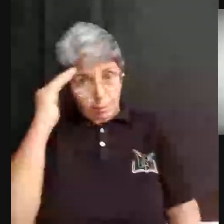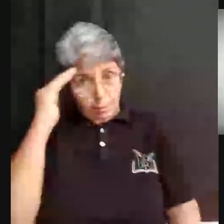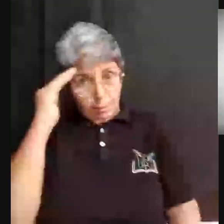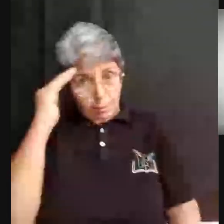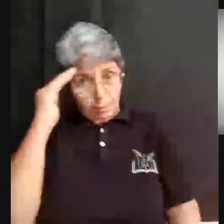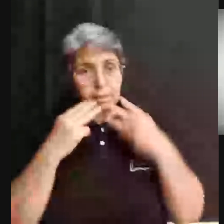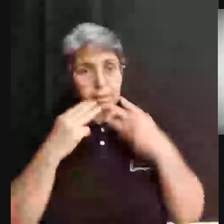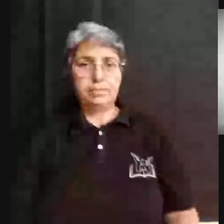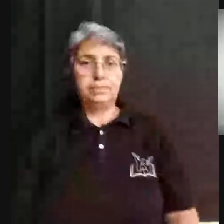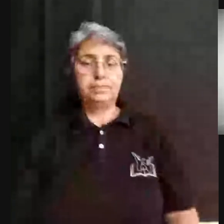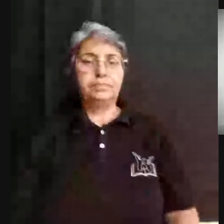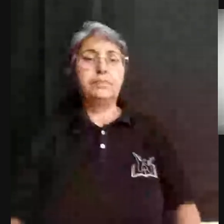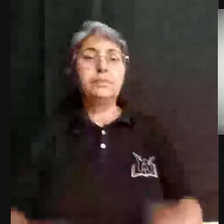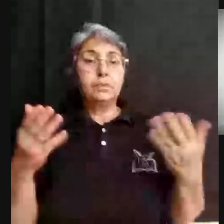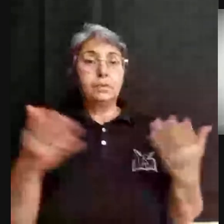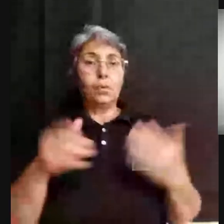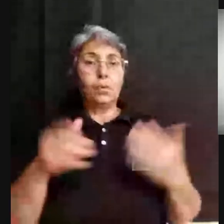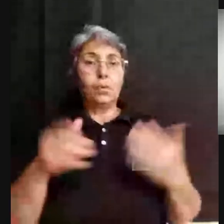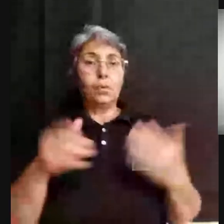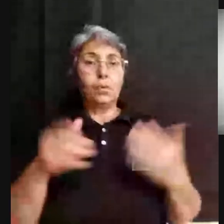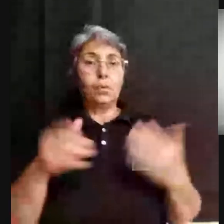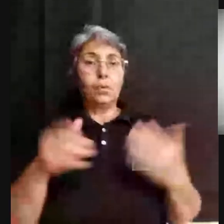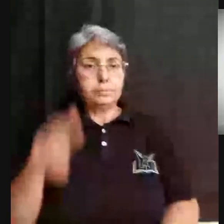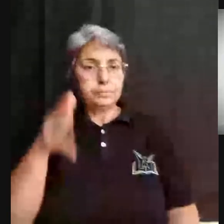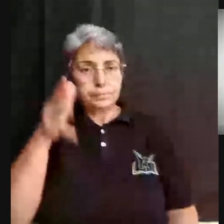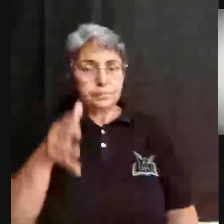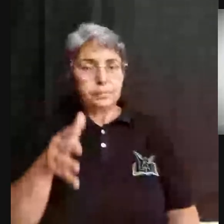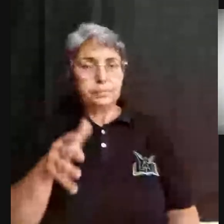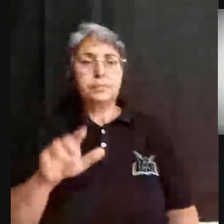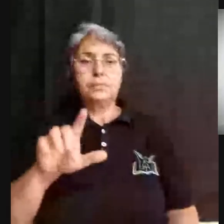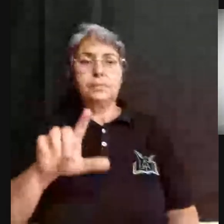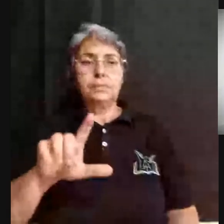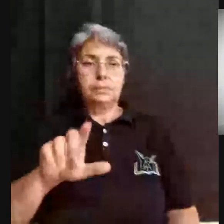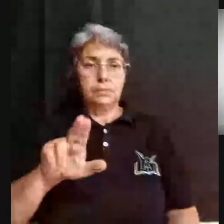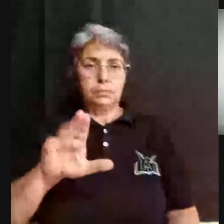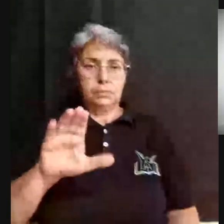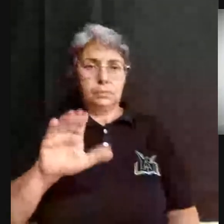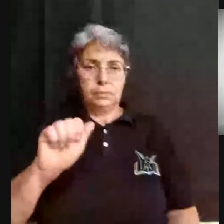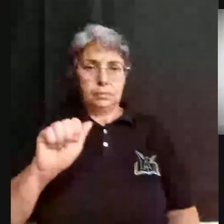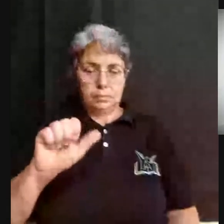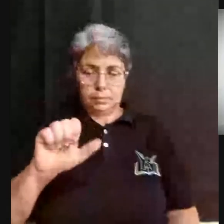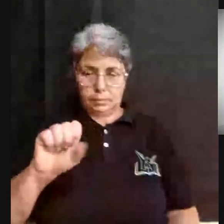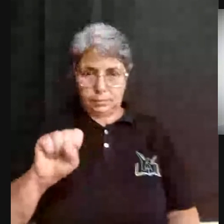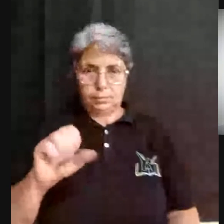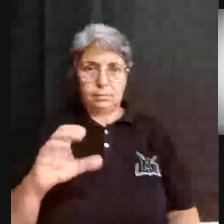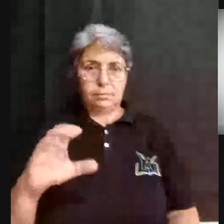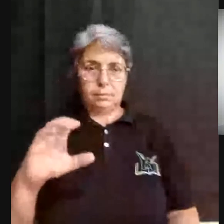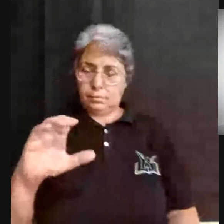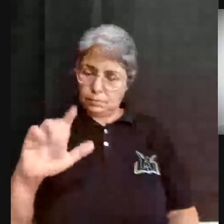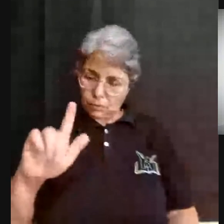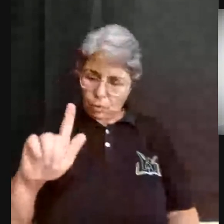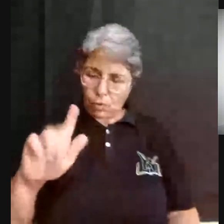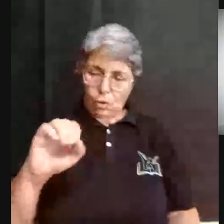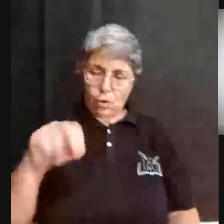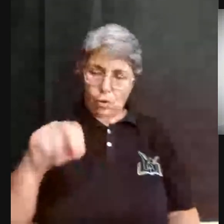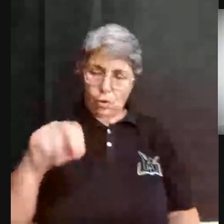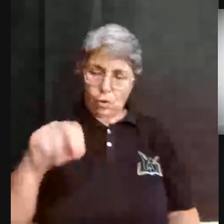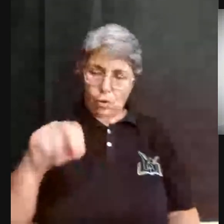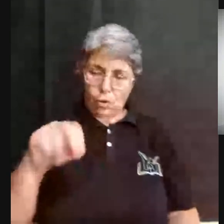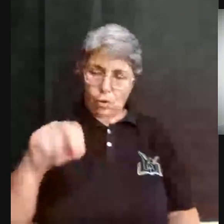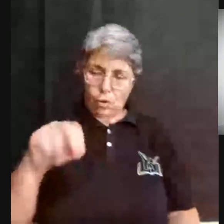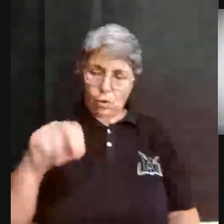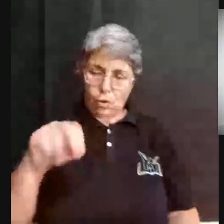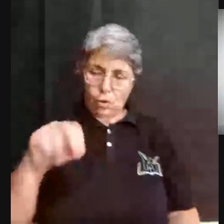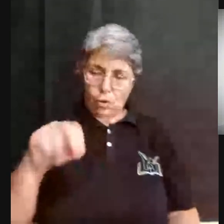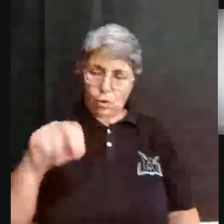O palestrante dessa noite é o irmão Lucas Gonçalves. Ele é casado, tem 32 anos e é economista. O